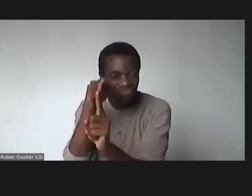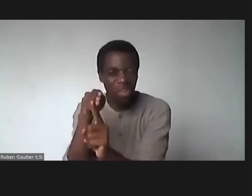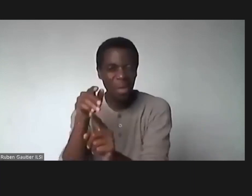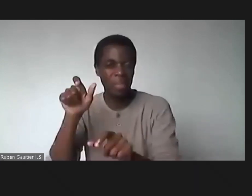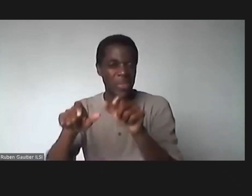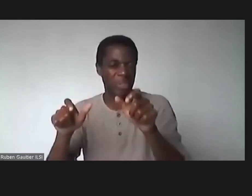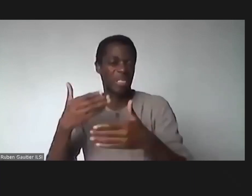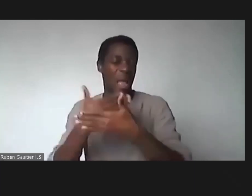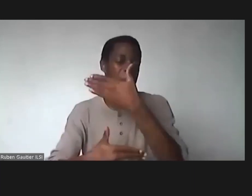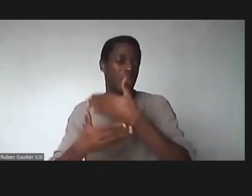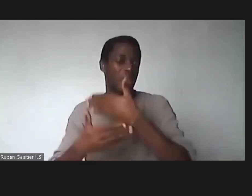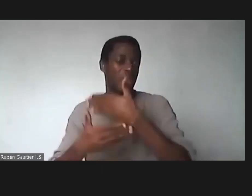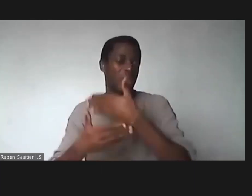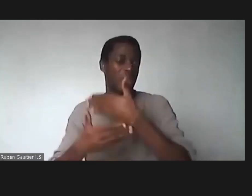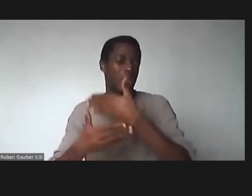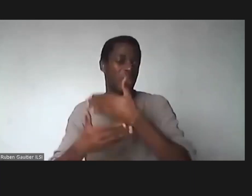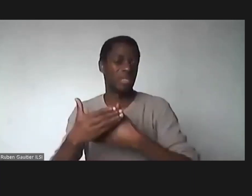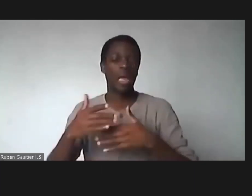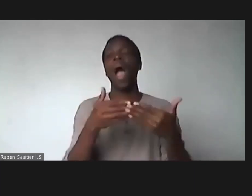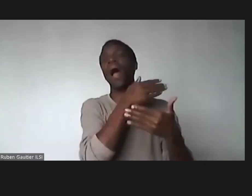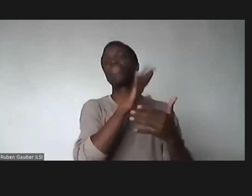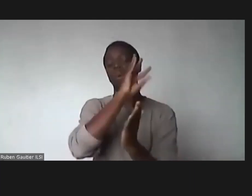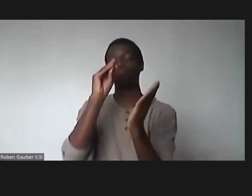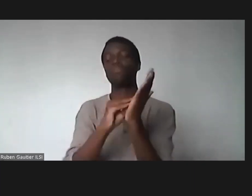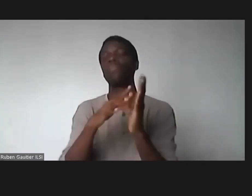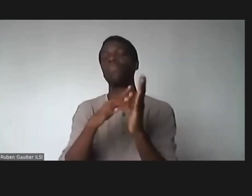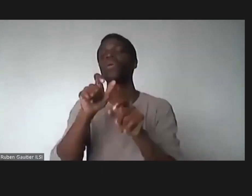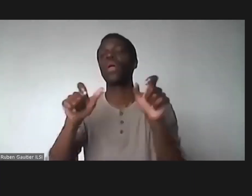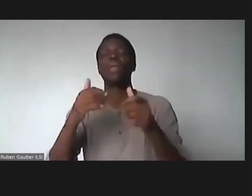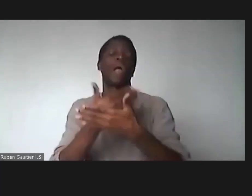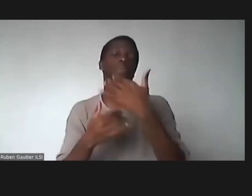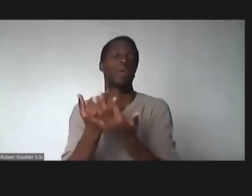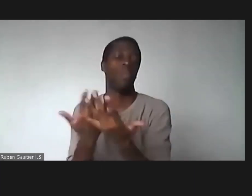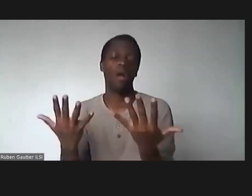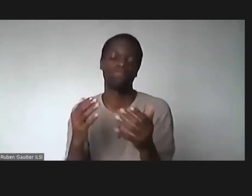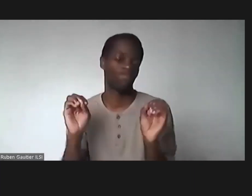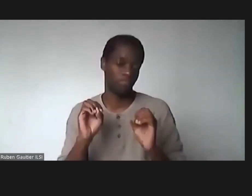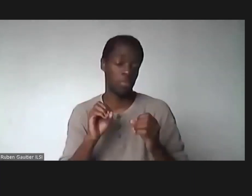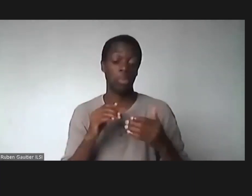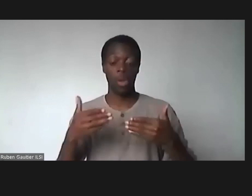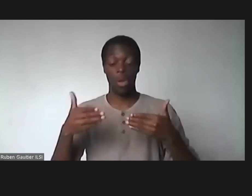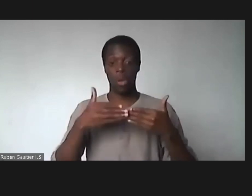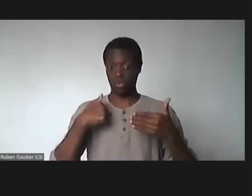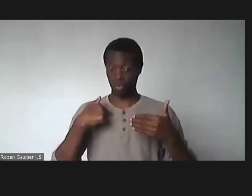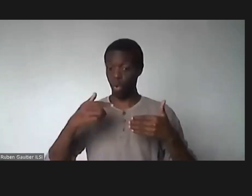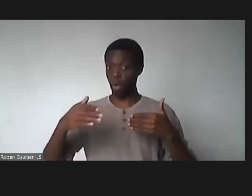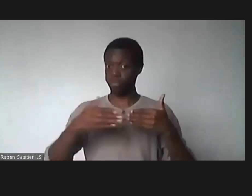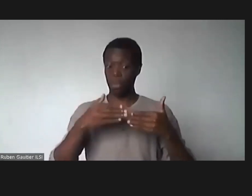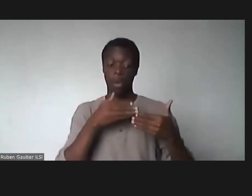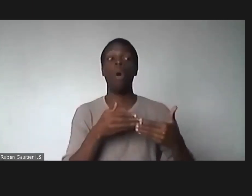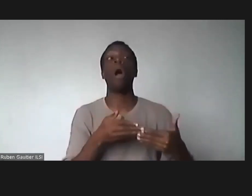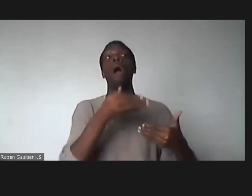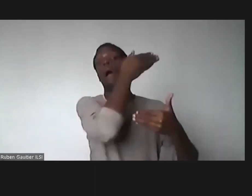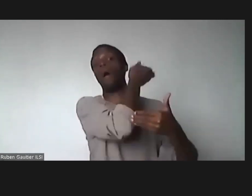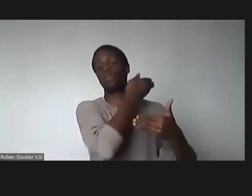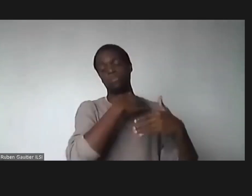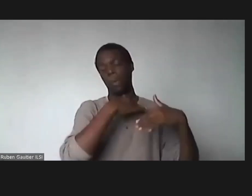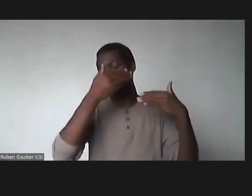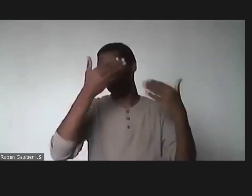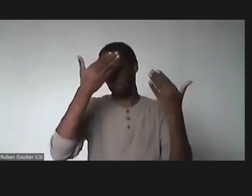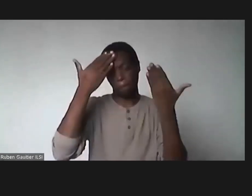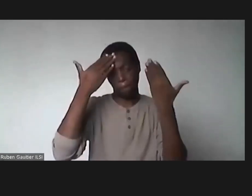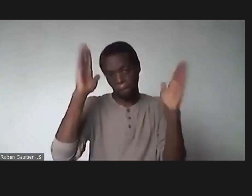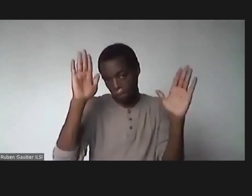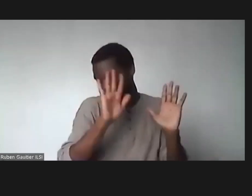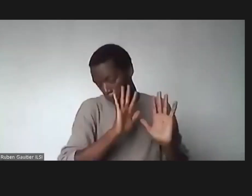trabajo, y sin duda que ahora estaría bueno retomarlo. Nosotros ahora estuvimos haciendo algunos pedidos de acceso a la información y demás, pero no más que eso.